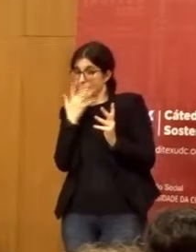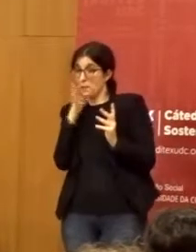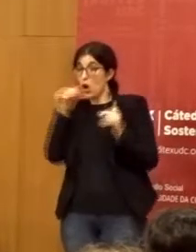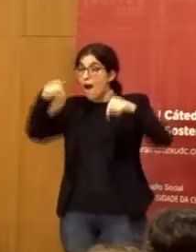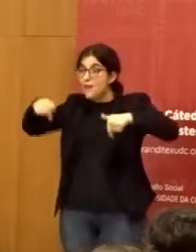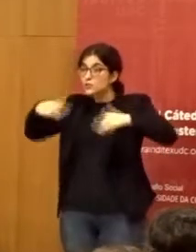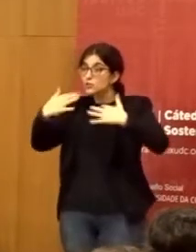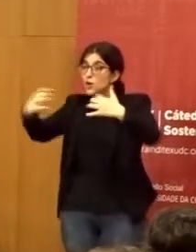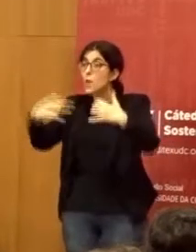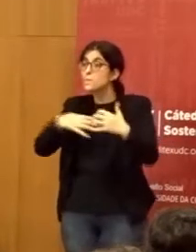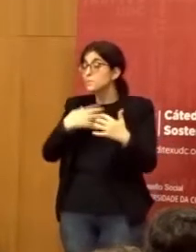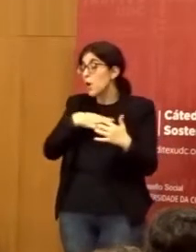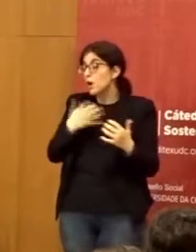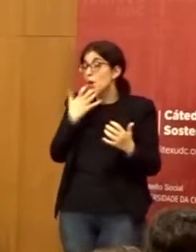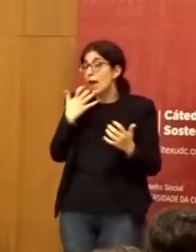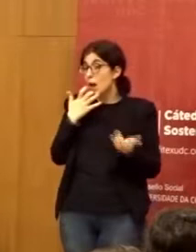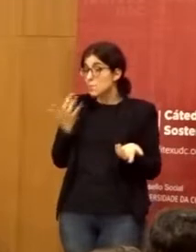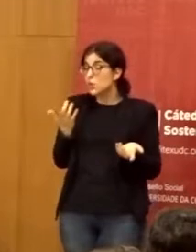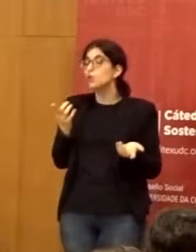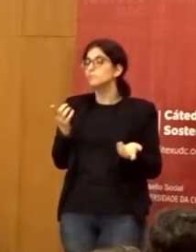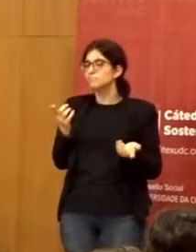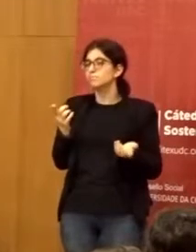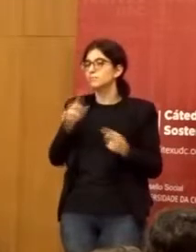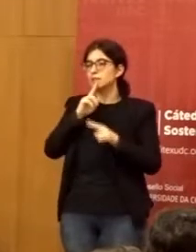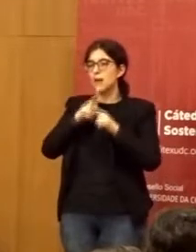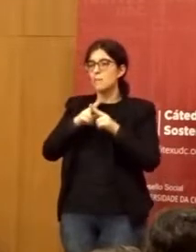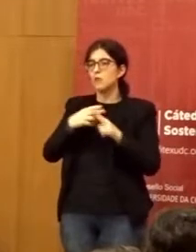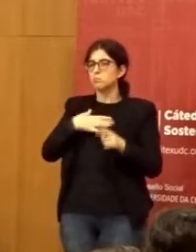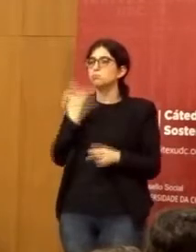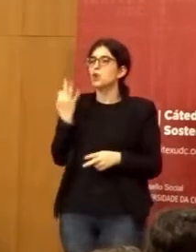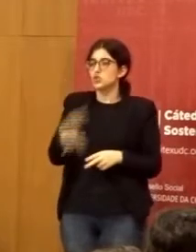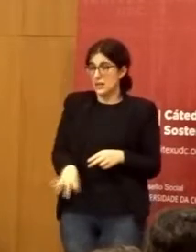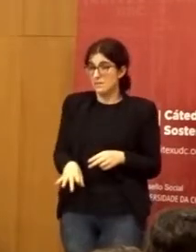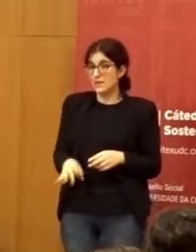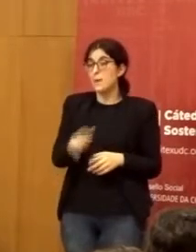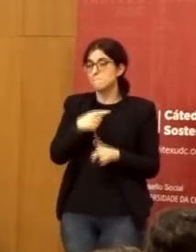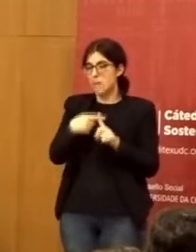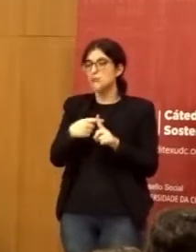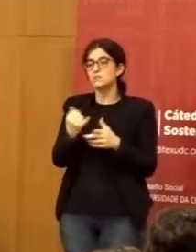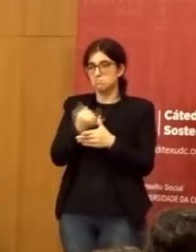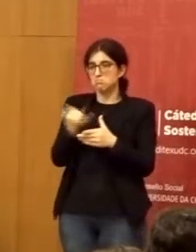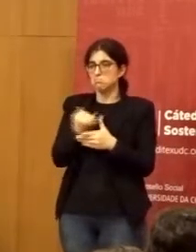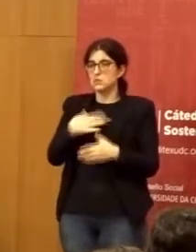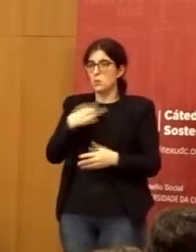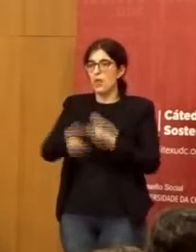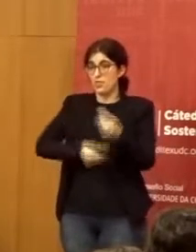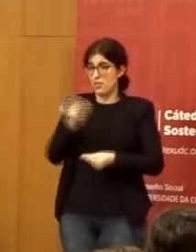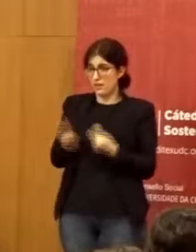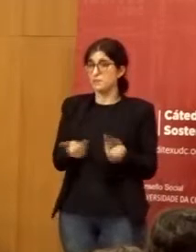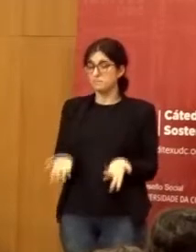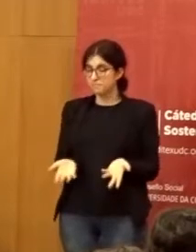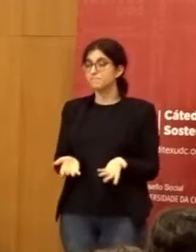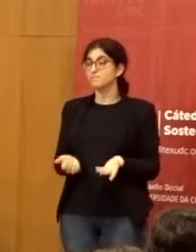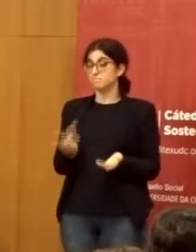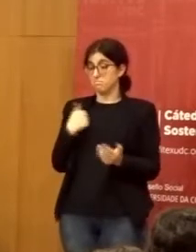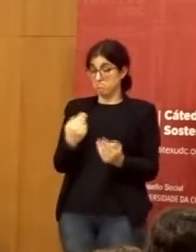muestran que no solamente es una colaboración posible, sino que es fructífera, yo creo que para las dos partes, pero desde luego por la parte que me toca